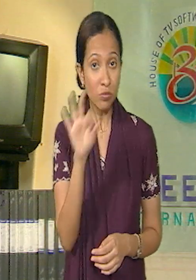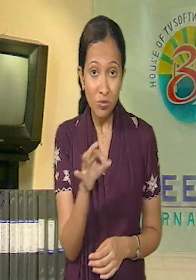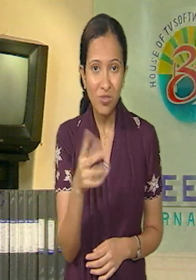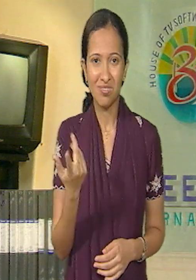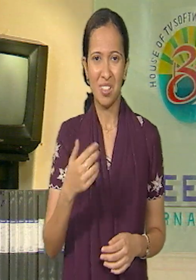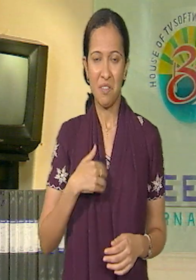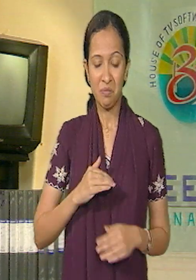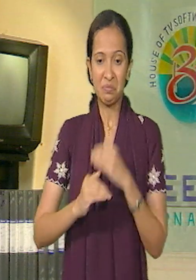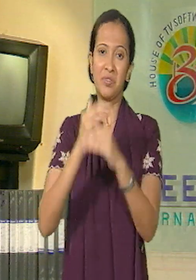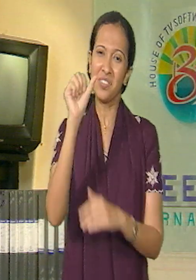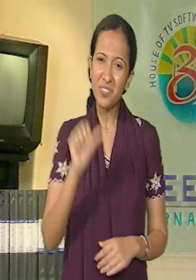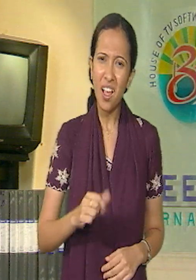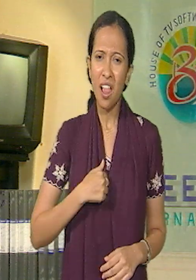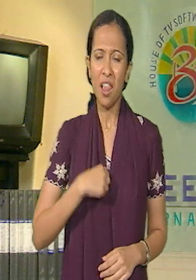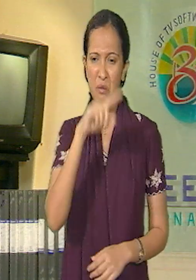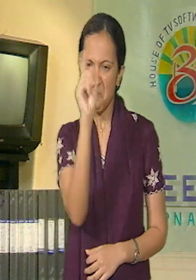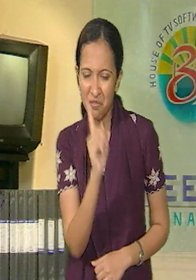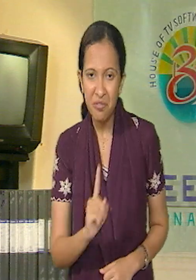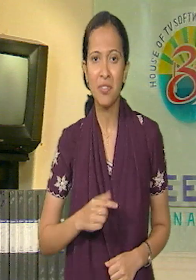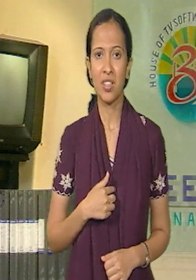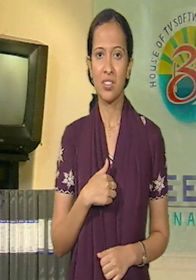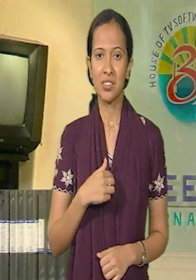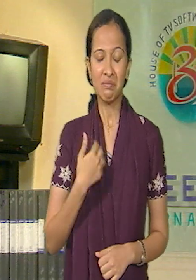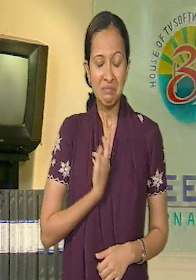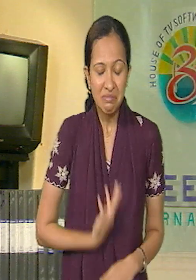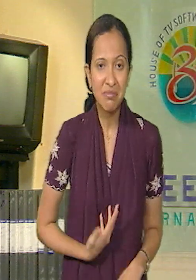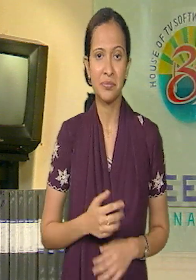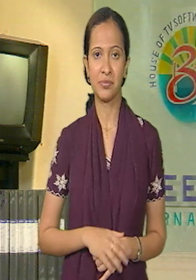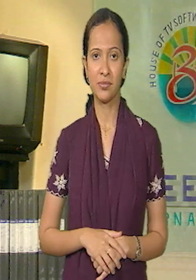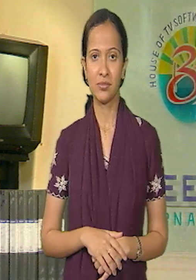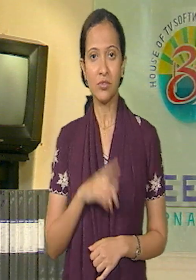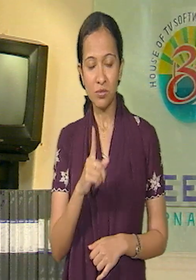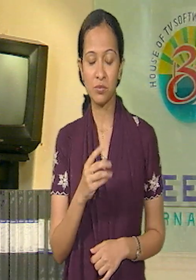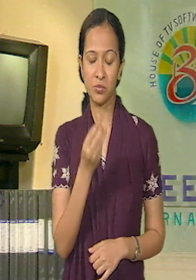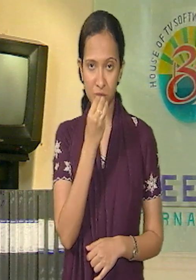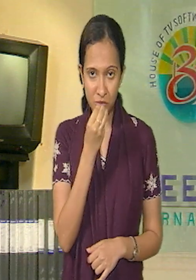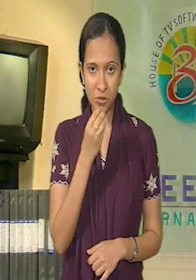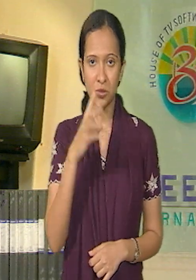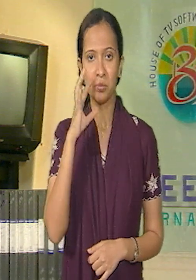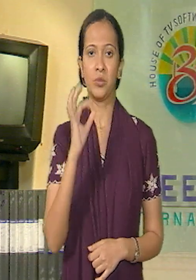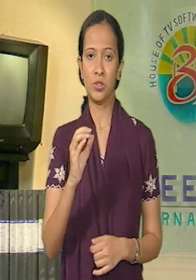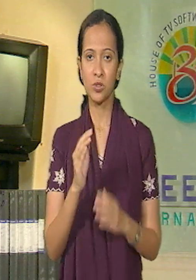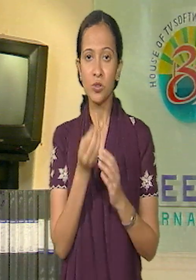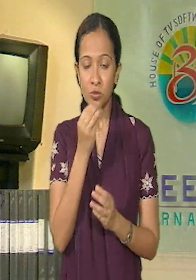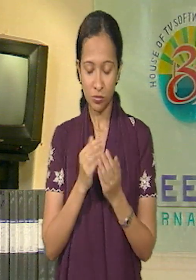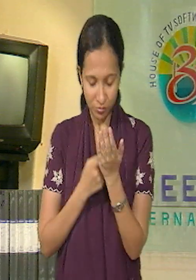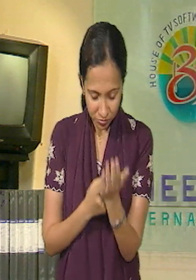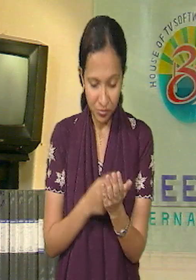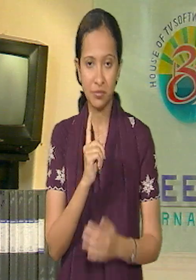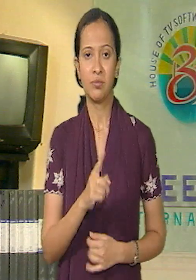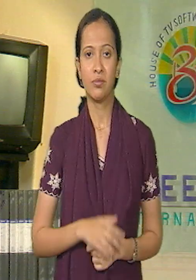मिलता तो हमारा विकास, हमारे शरीर का, हमारे दिमाग का विकास ठीक से नहीं हो पाता। इसलिए हमेशा अन्न का आदर करना सीखिए।